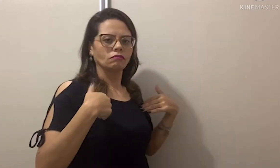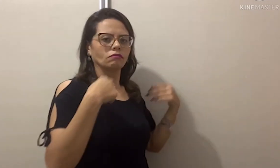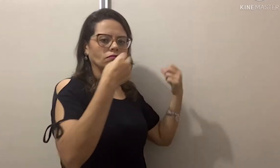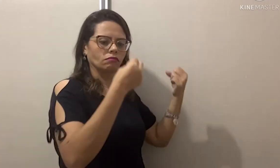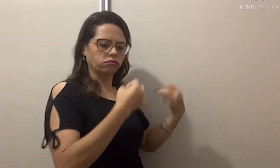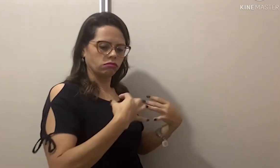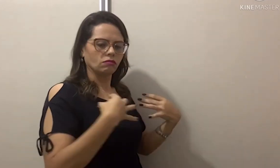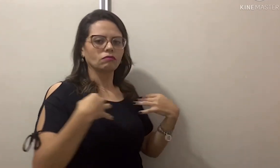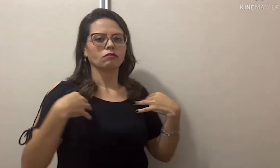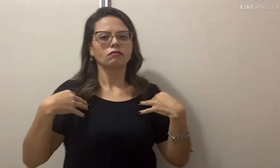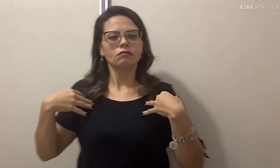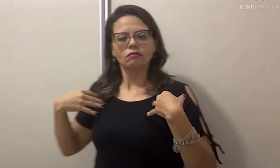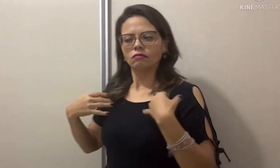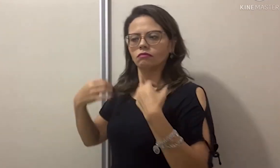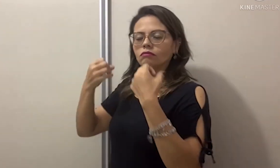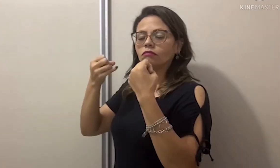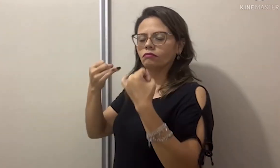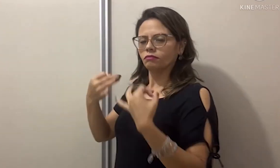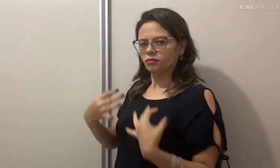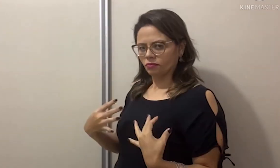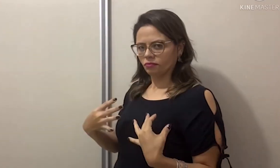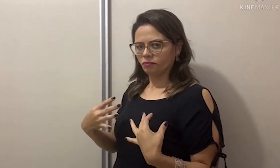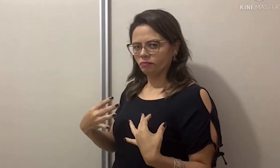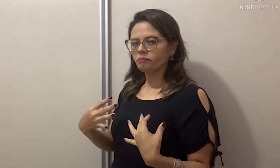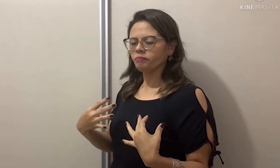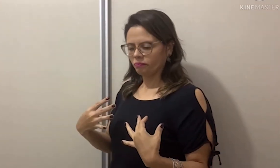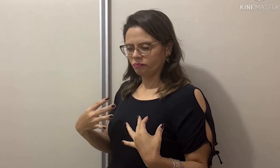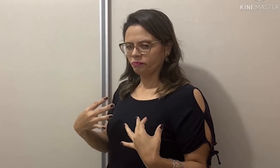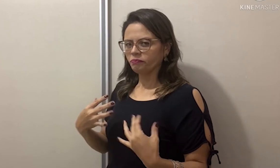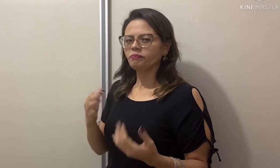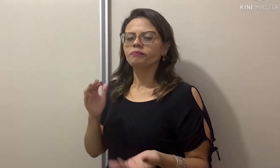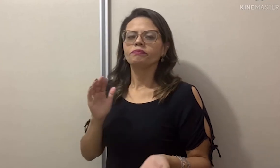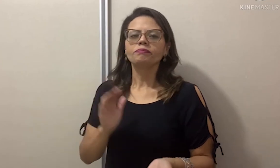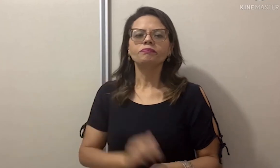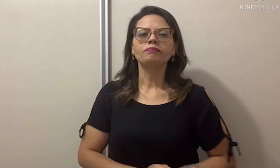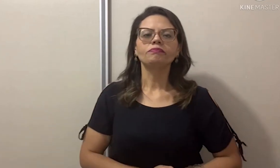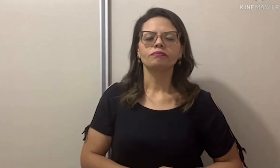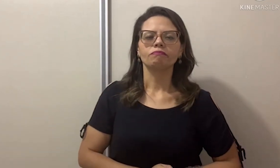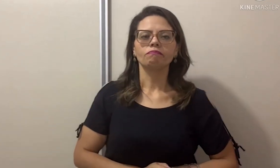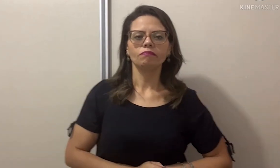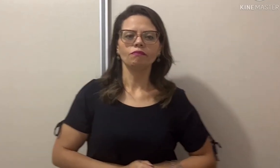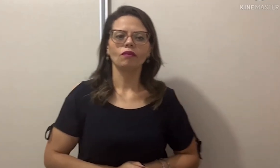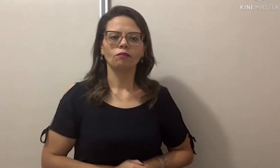a gente confunde. Então a gente deixa o diálogo dessa forma, cada um de um lado.